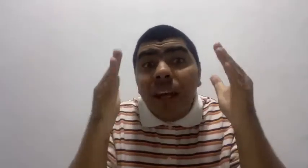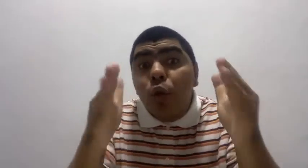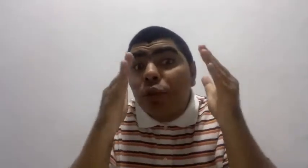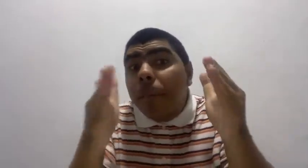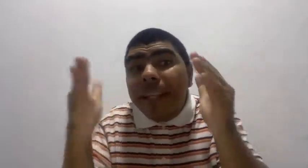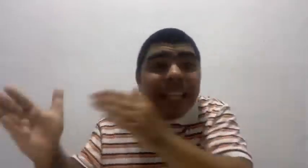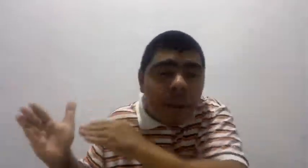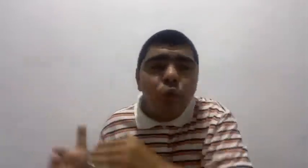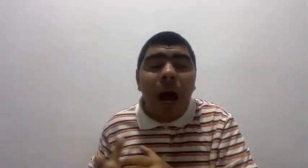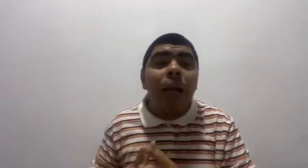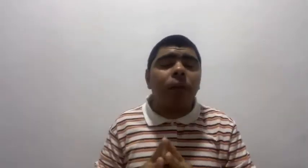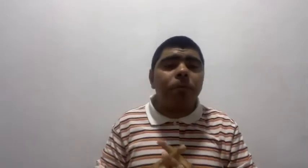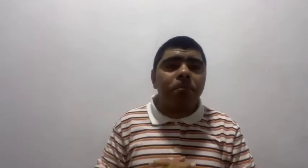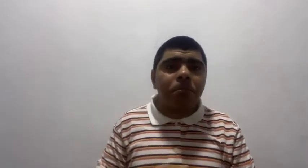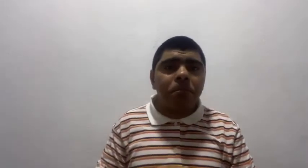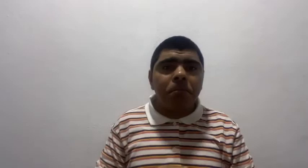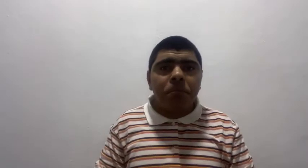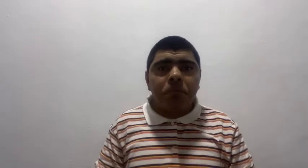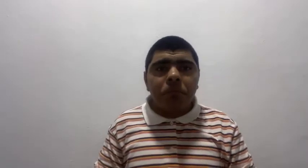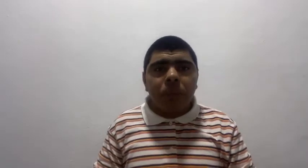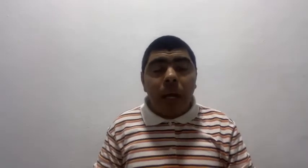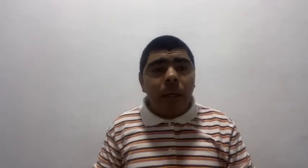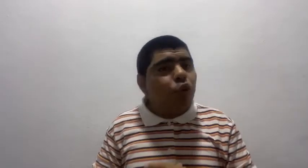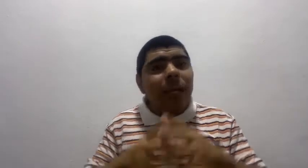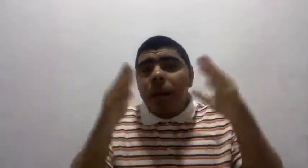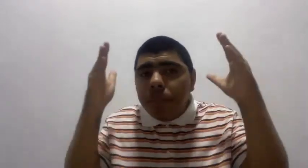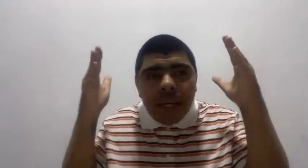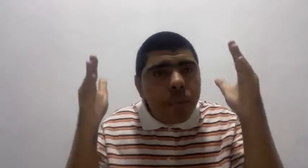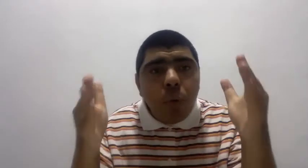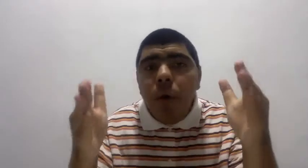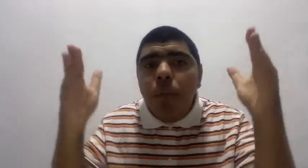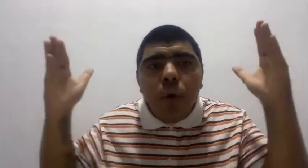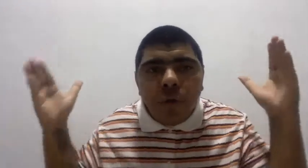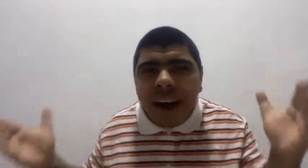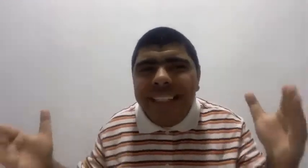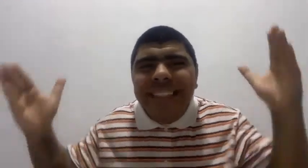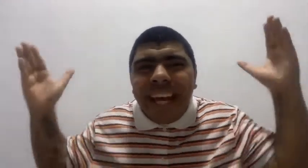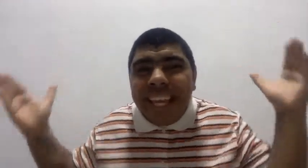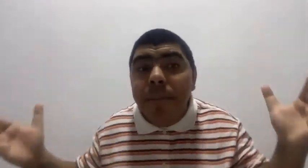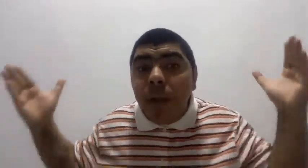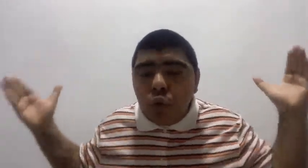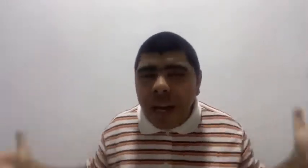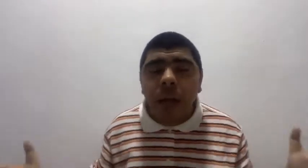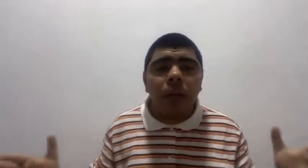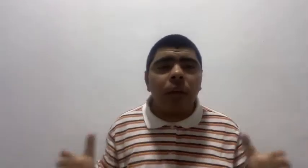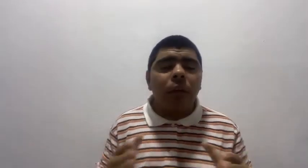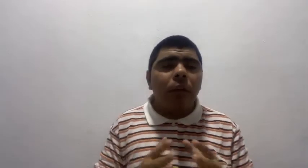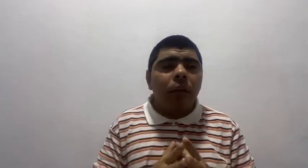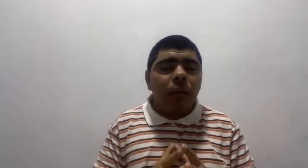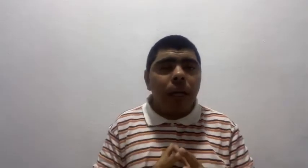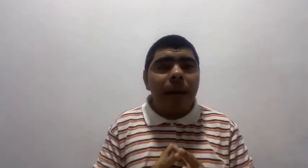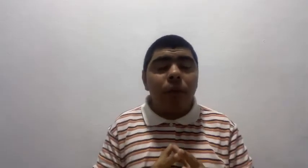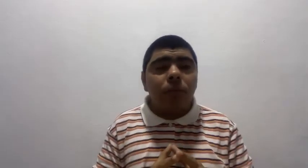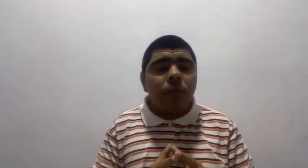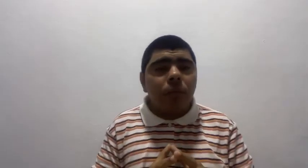que usted aprenda a madurar. Aleluya. Y el pueblo, por falta de madurez, hermano,